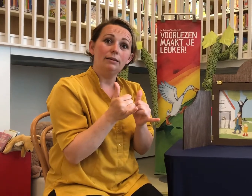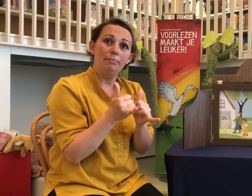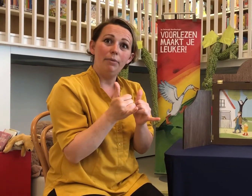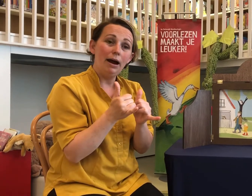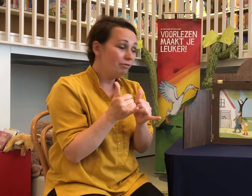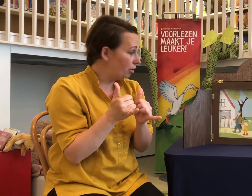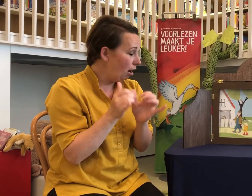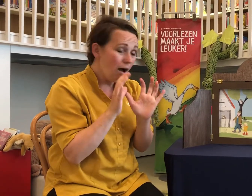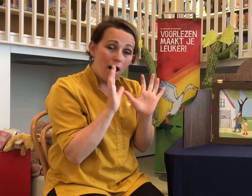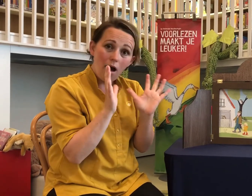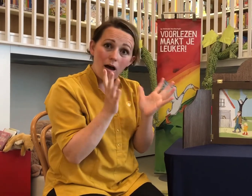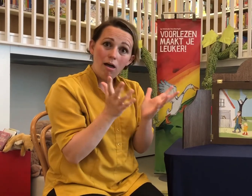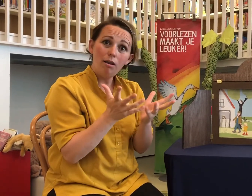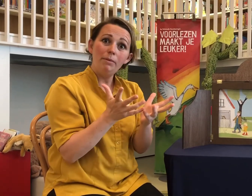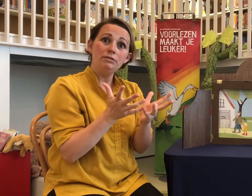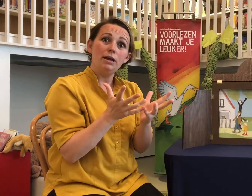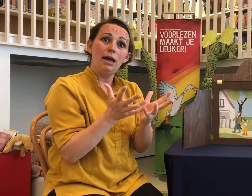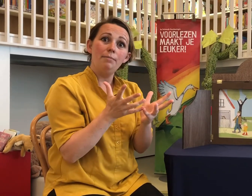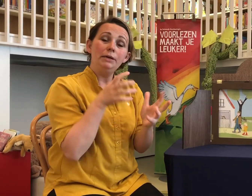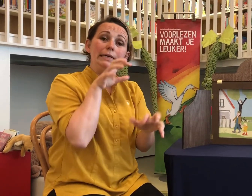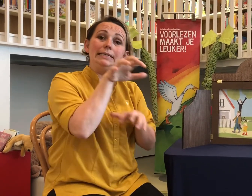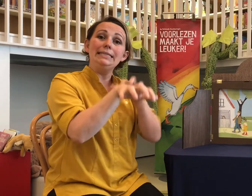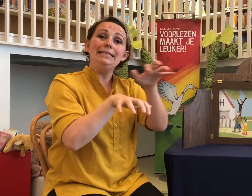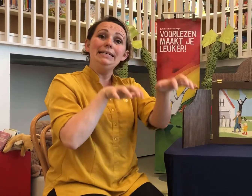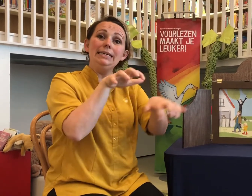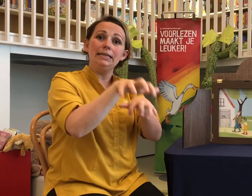gebaar voor allemaal samen is dieren.